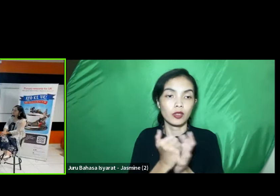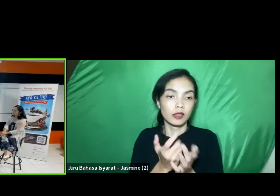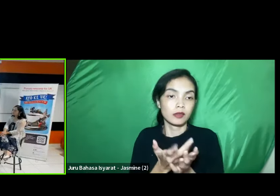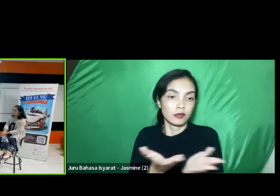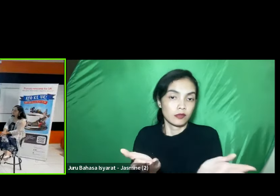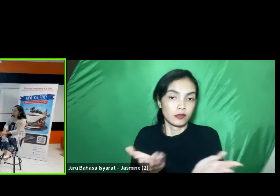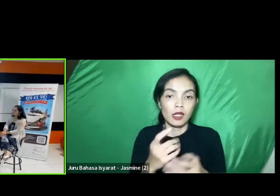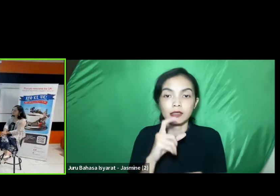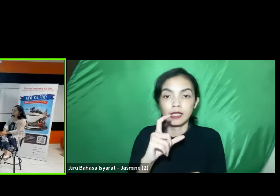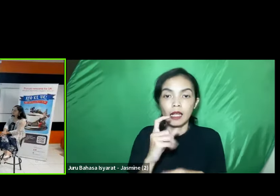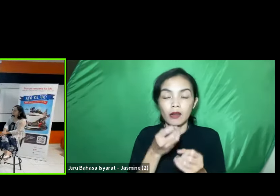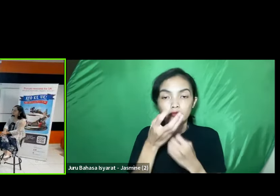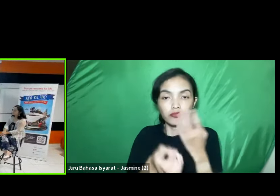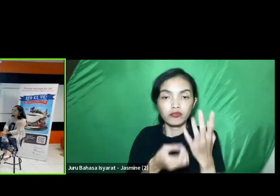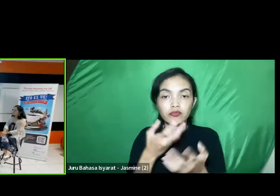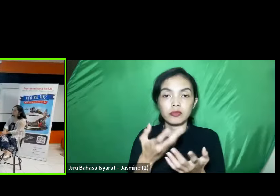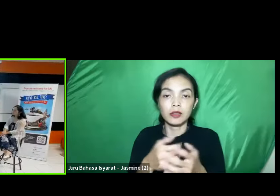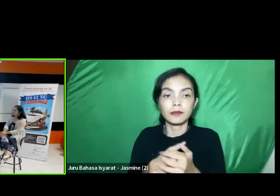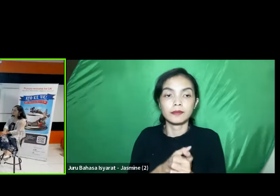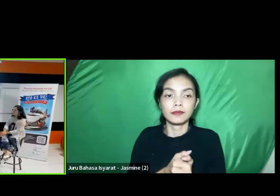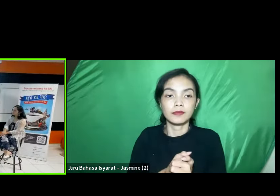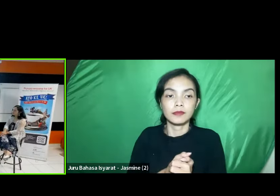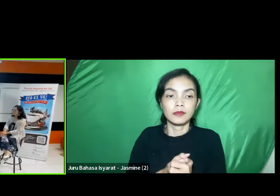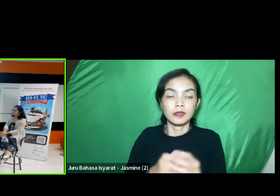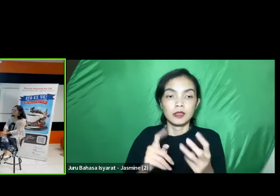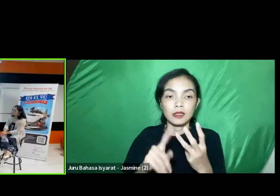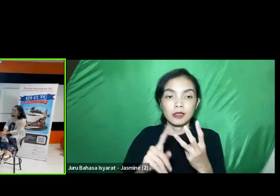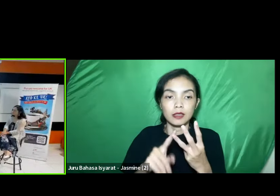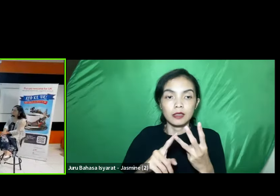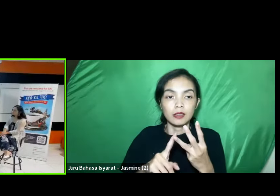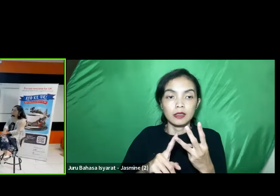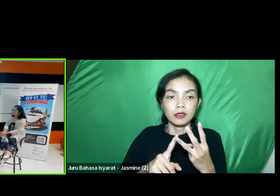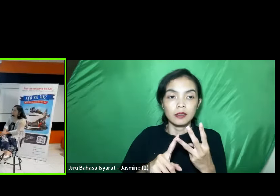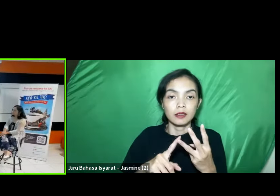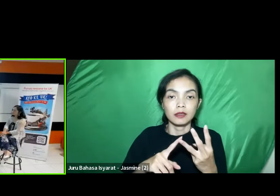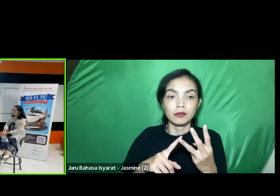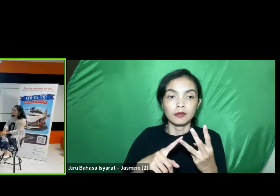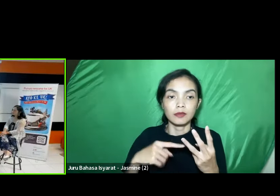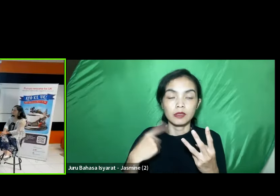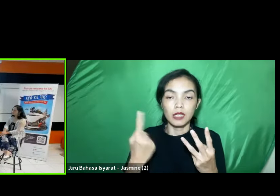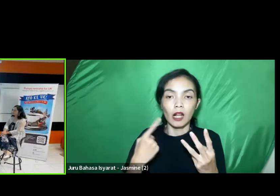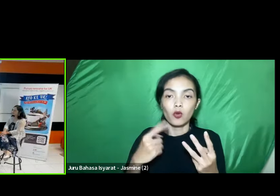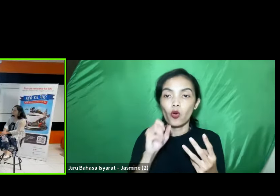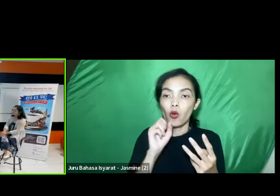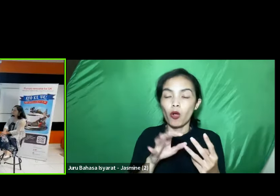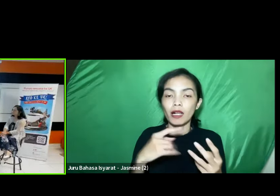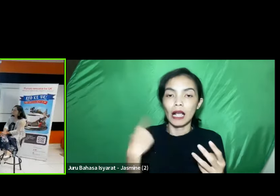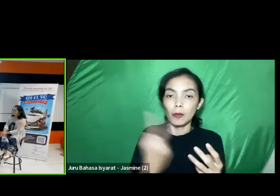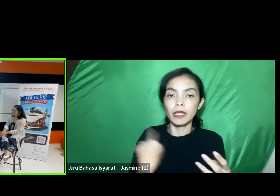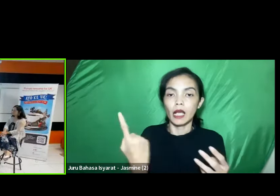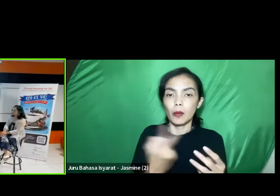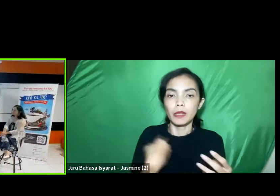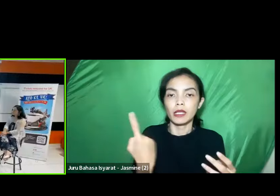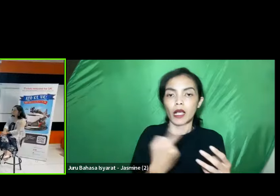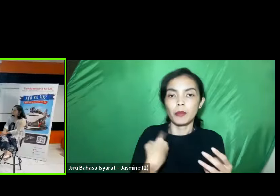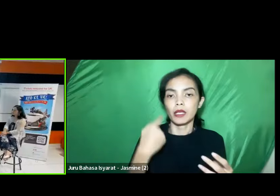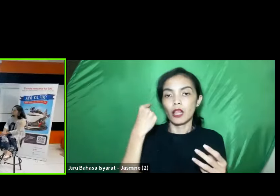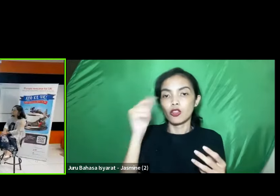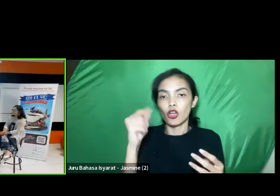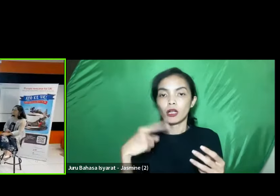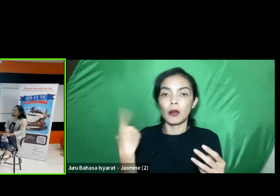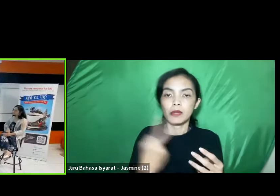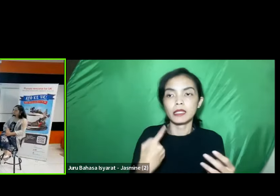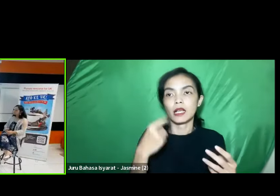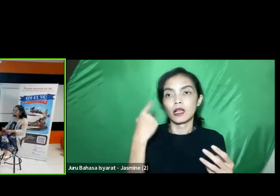gaya storyingnya another thing to avoid is ya itu ngomongnya pakai atau our team our company is doing this gitu sering